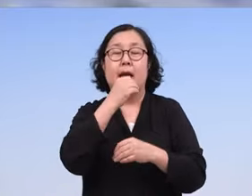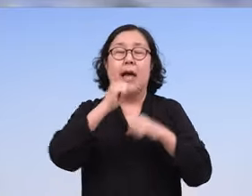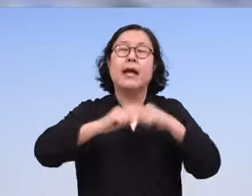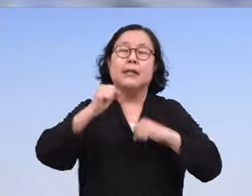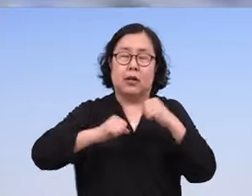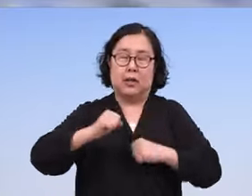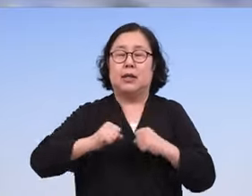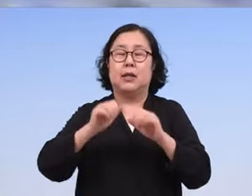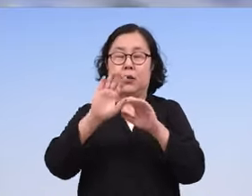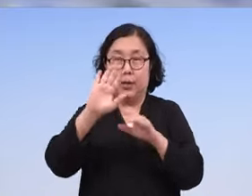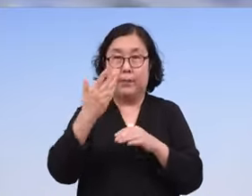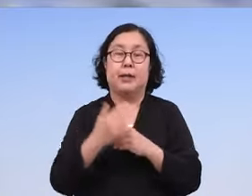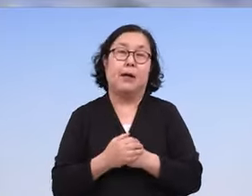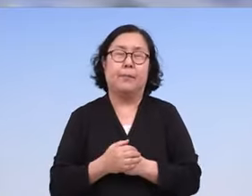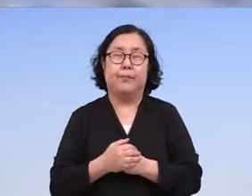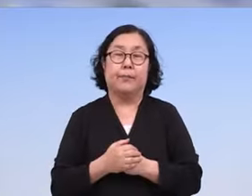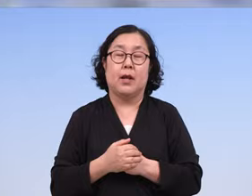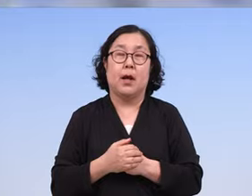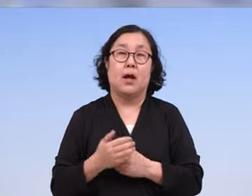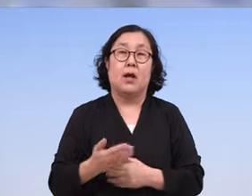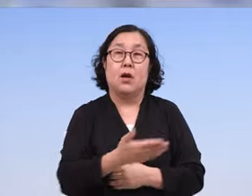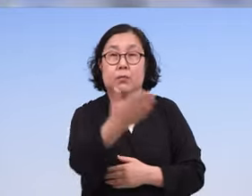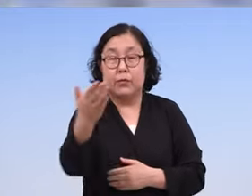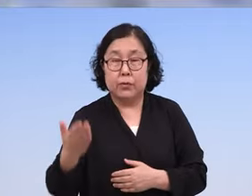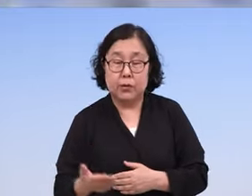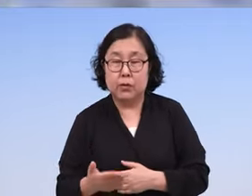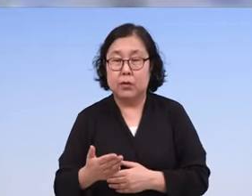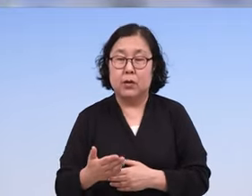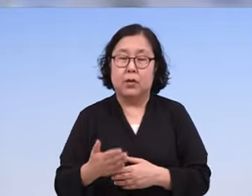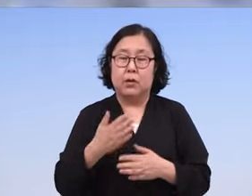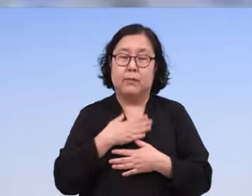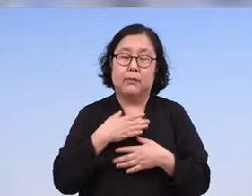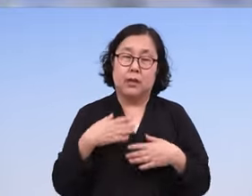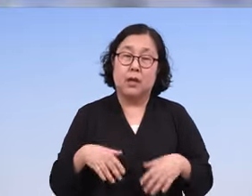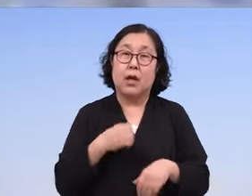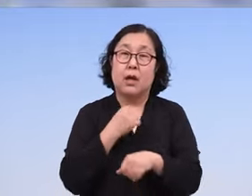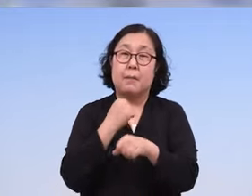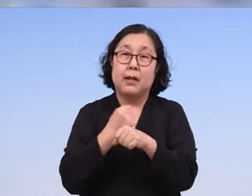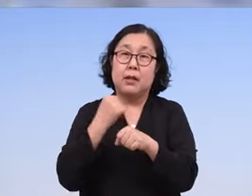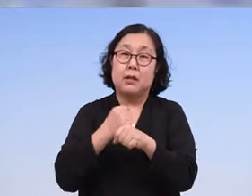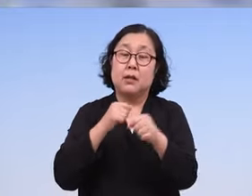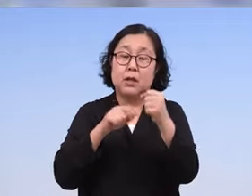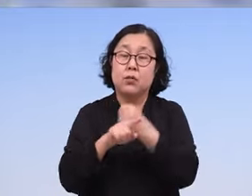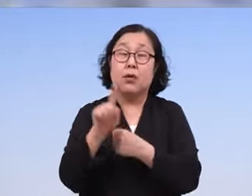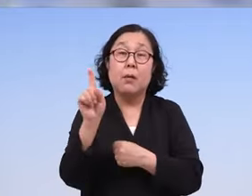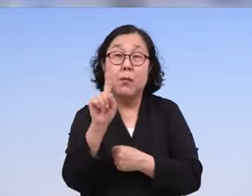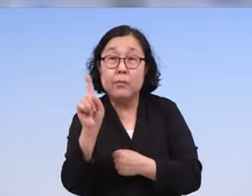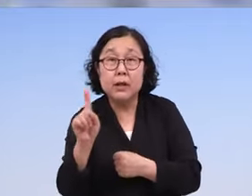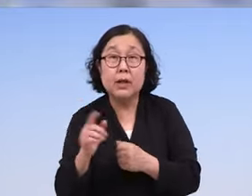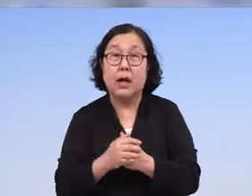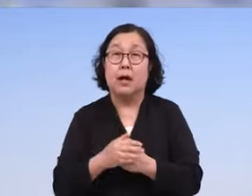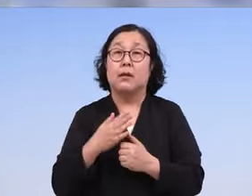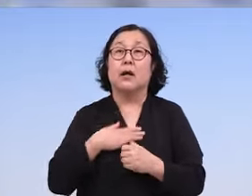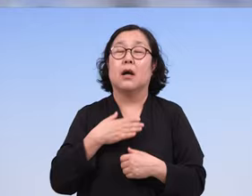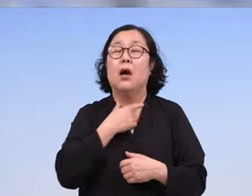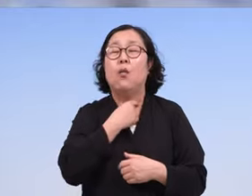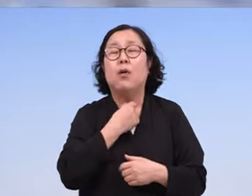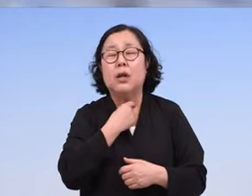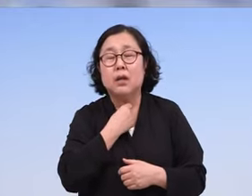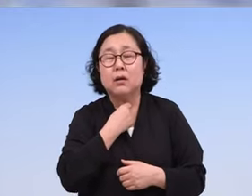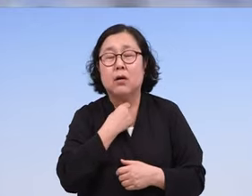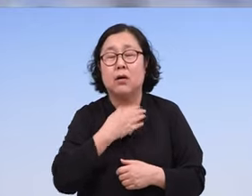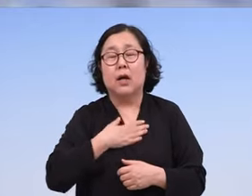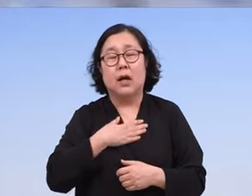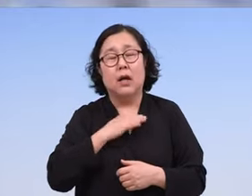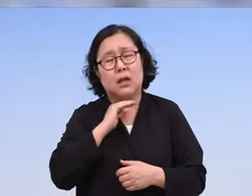여러분, 오늘 여러분을 그렇게 지치게 만드는 건 요인이 어디에 있다고 생각하십니까? 뭔가